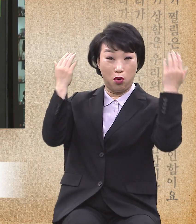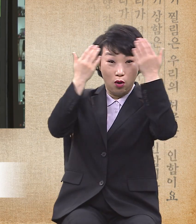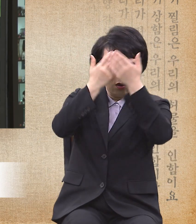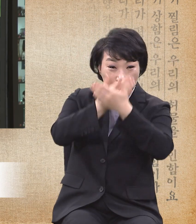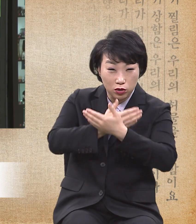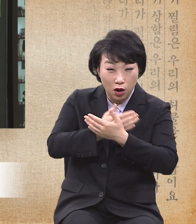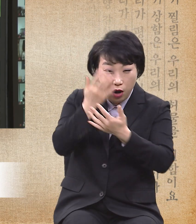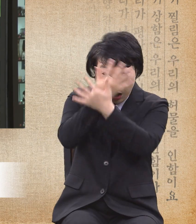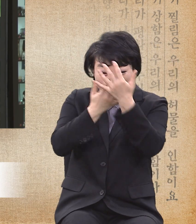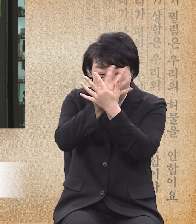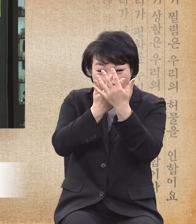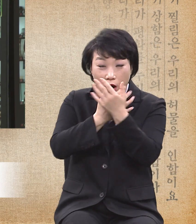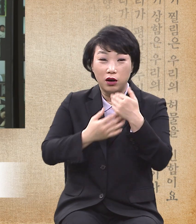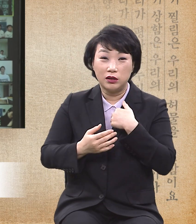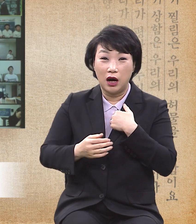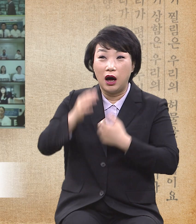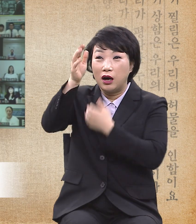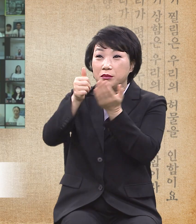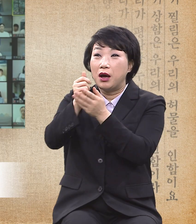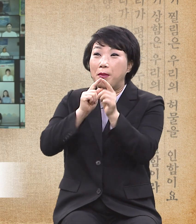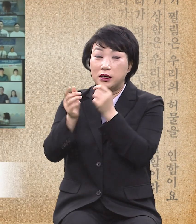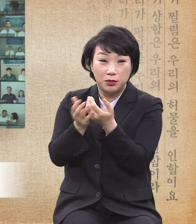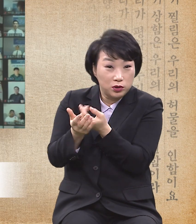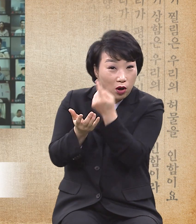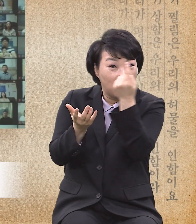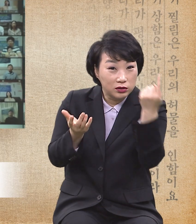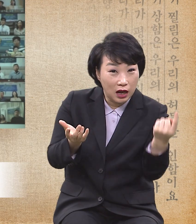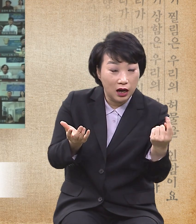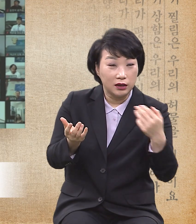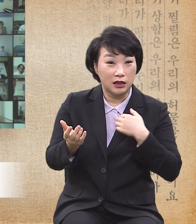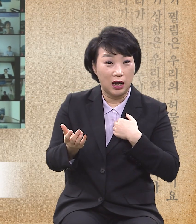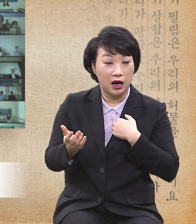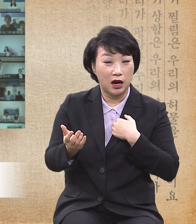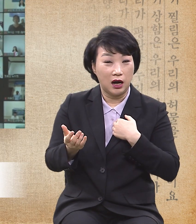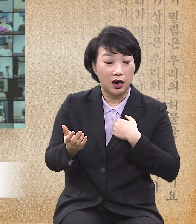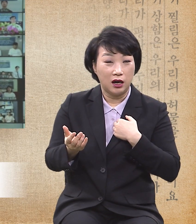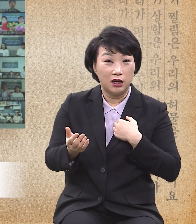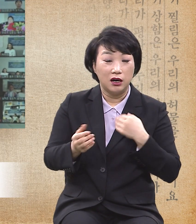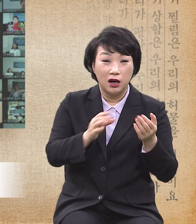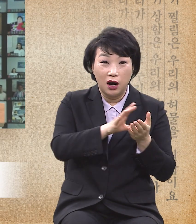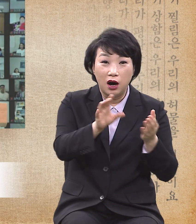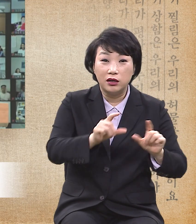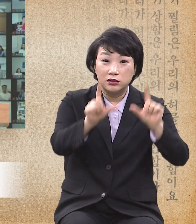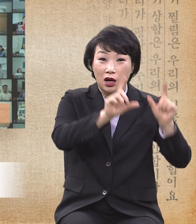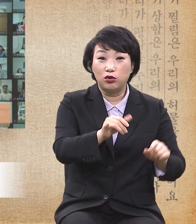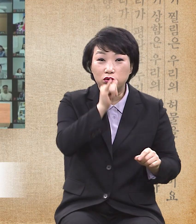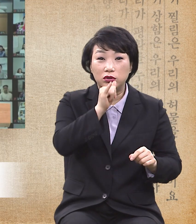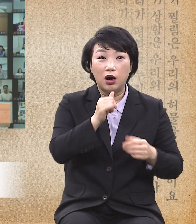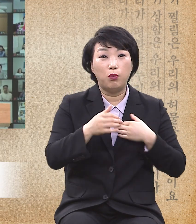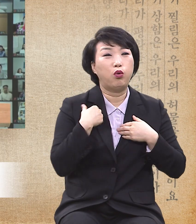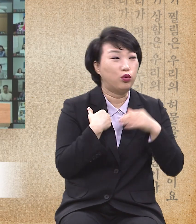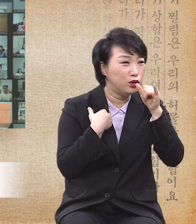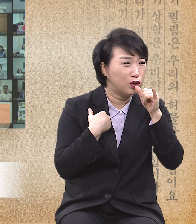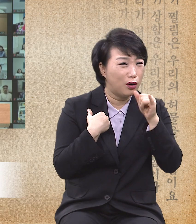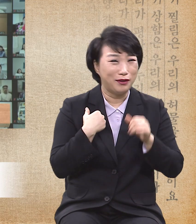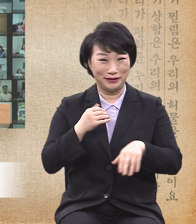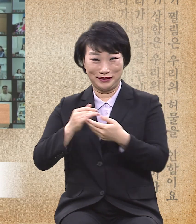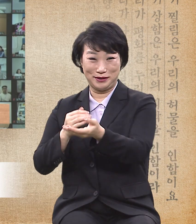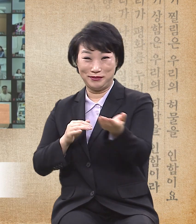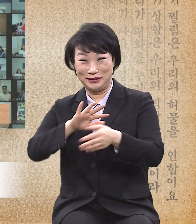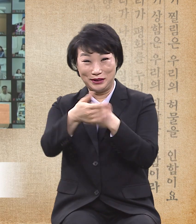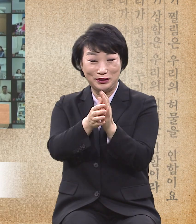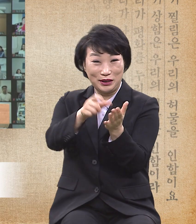어두워지고 흐려지고 하나님 말씀을 떠나도 내가 방종하는 걸 몰라. 여기 뭐라고